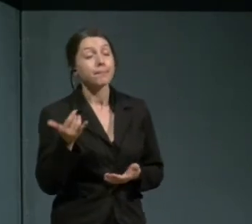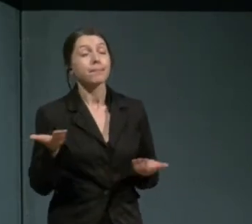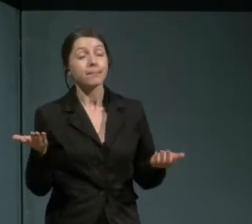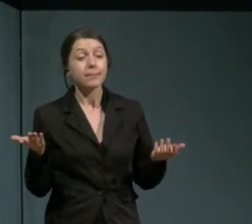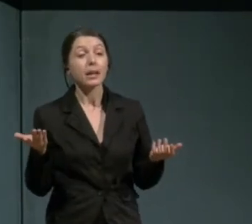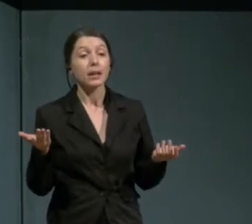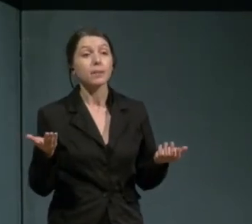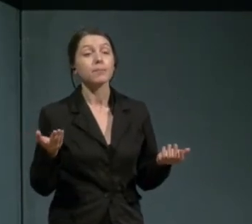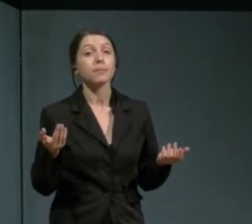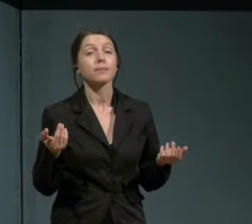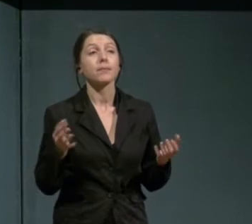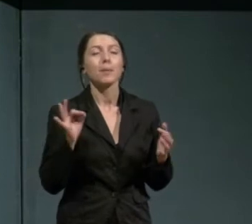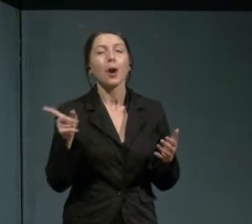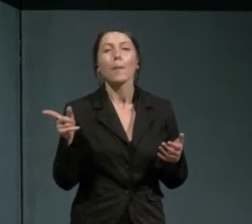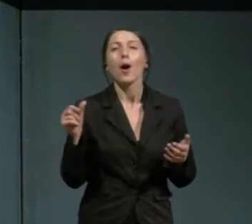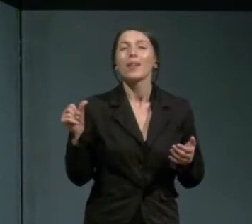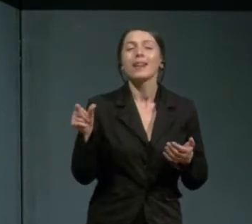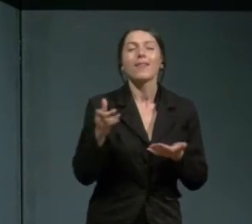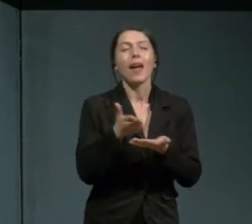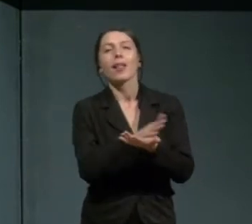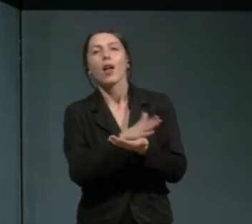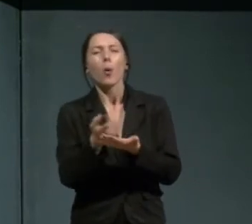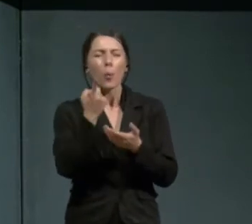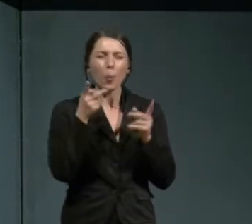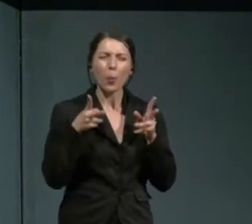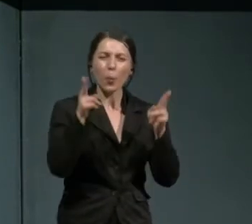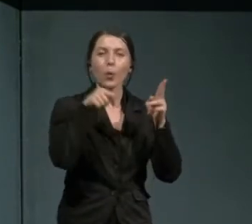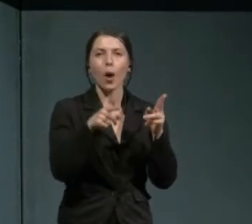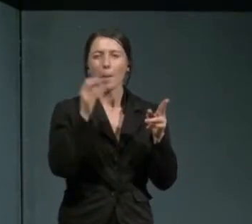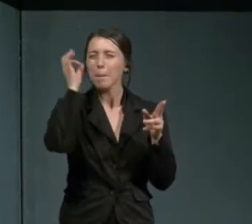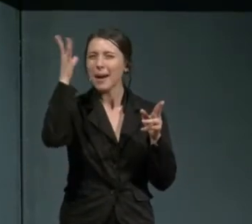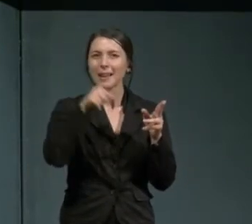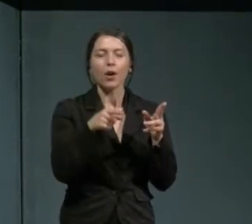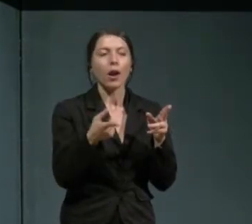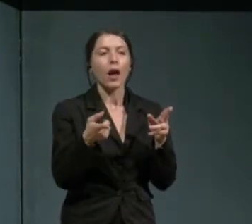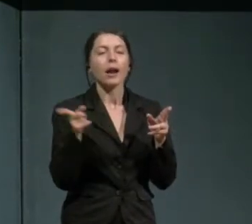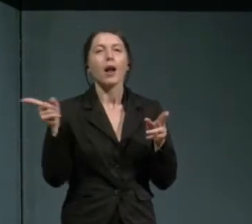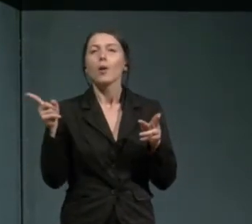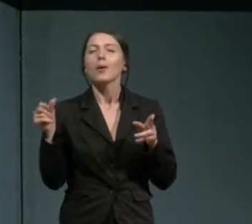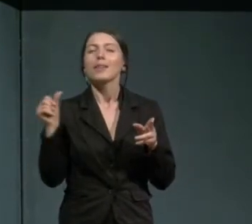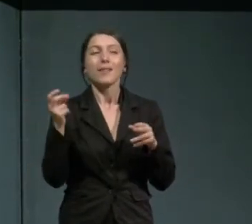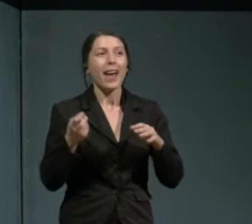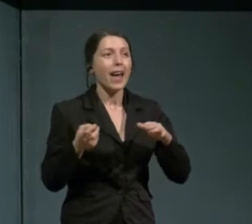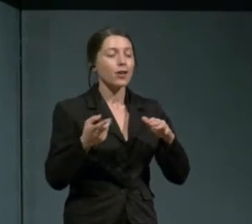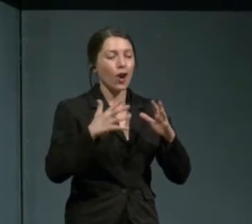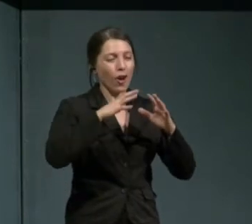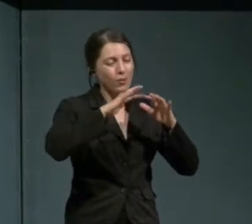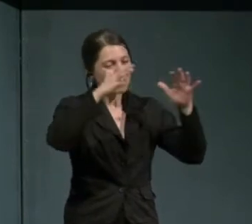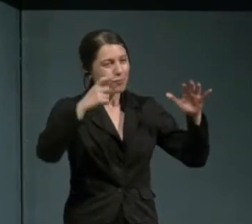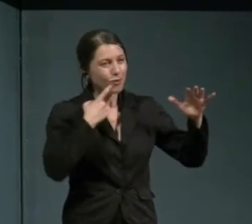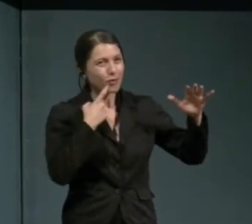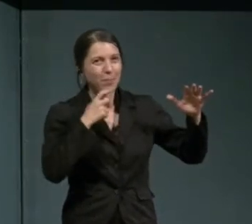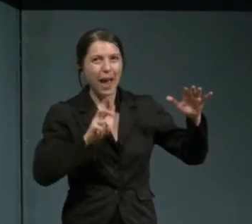sì esatto è proprio ambivalente c'è una scena in particolare in cui addirittura sale sale sui